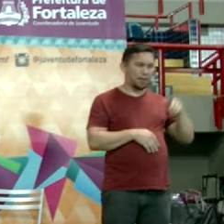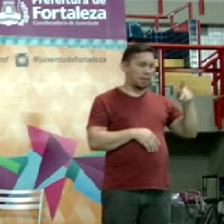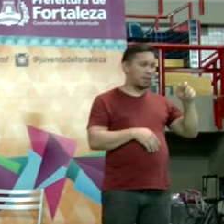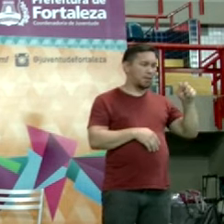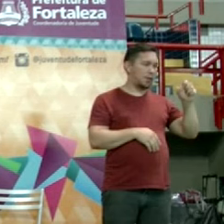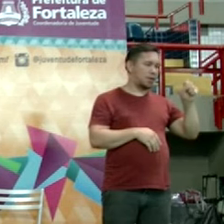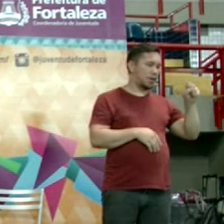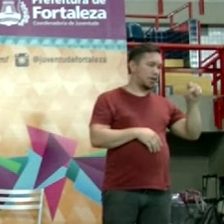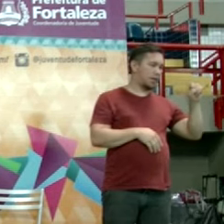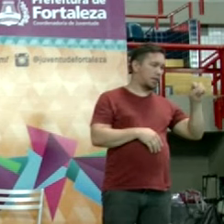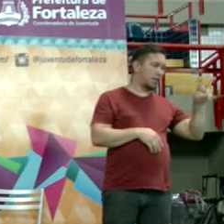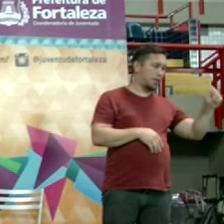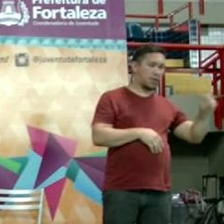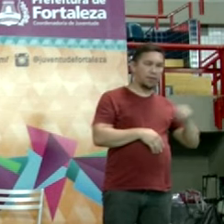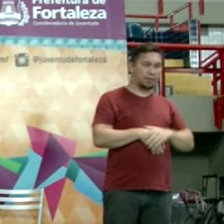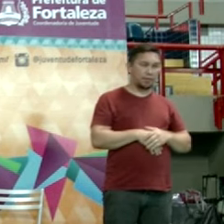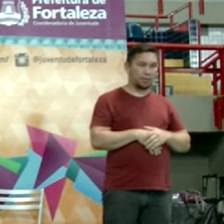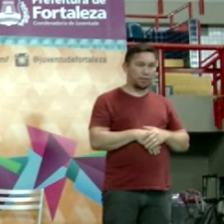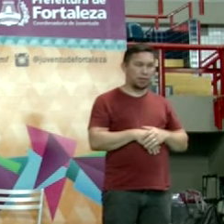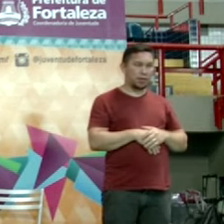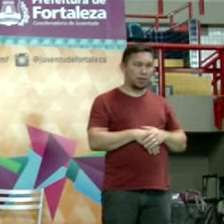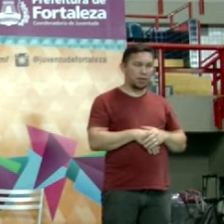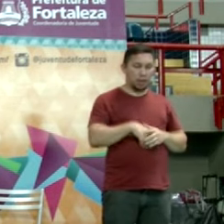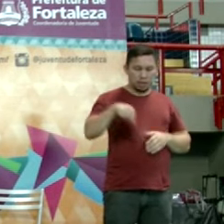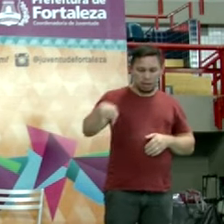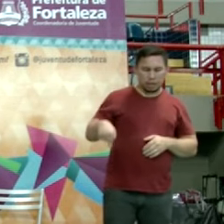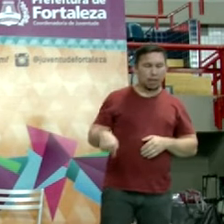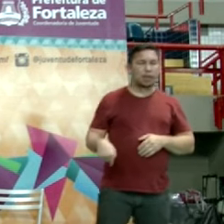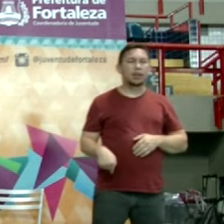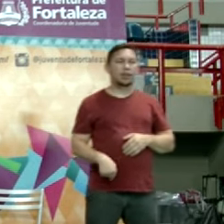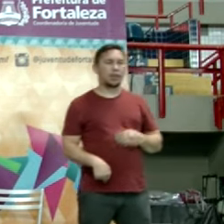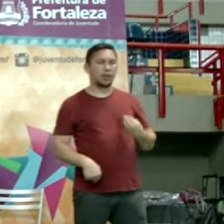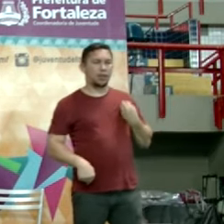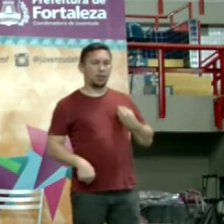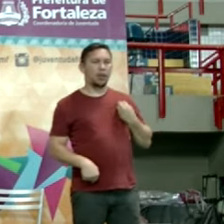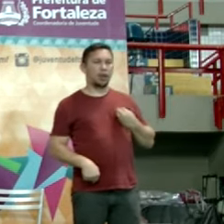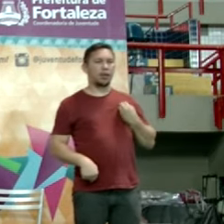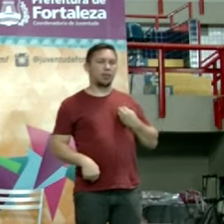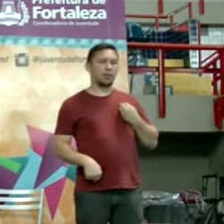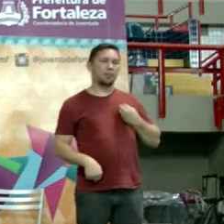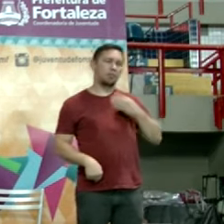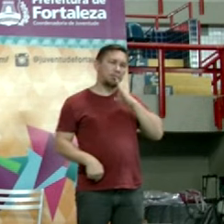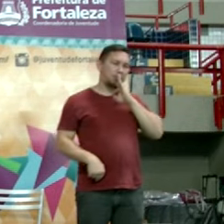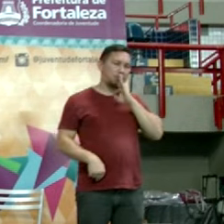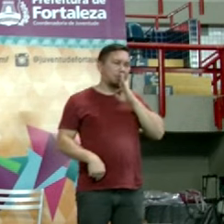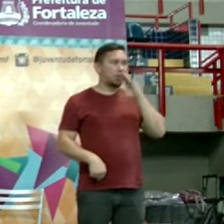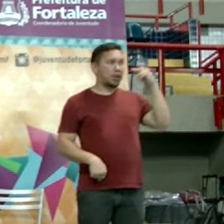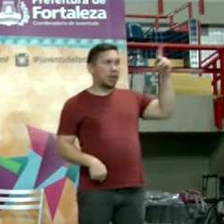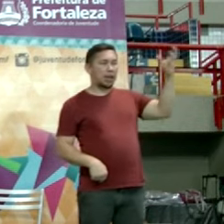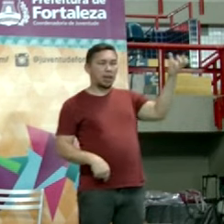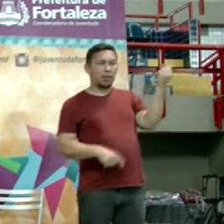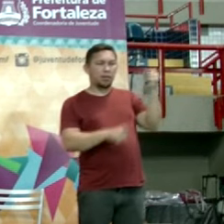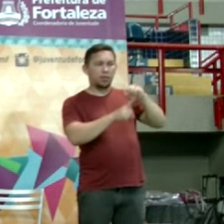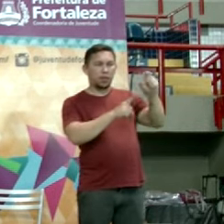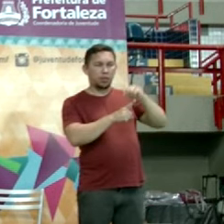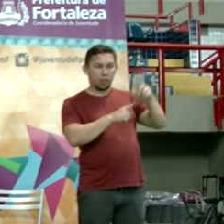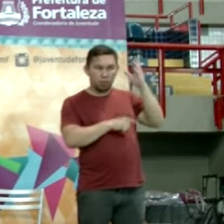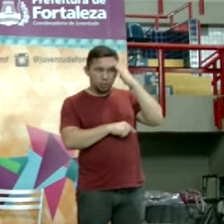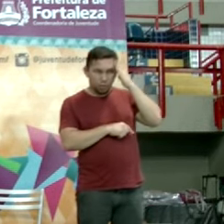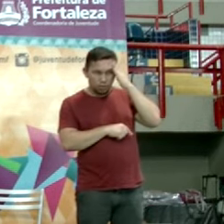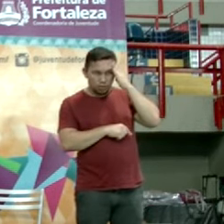A partir disso aqui hoje. Não considere que essa oportunidade que vocês têm aqui hoje é pequena, porque ela não é.